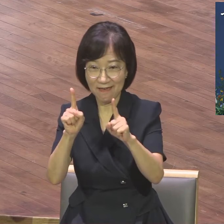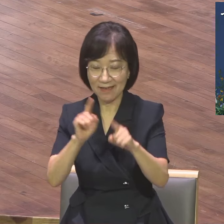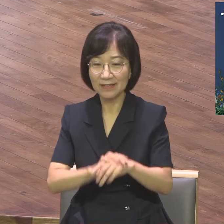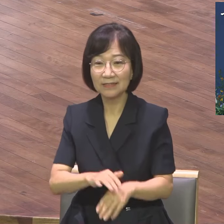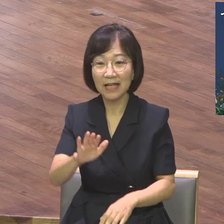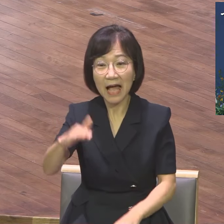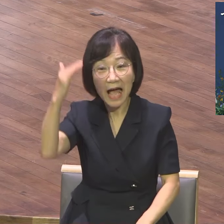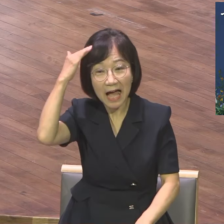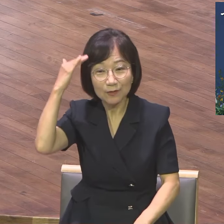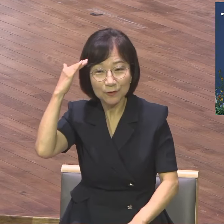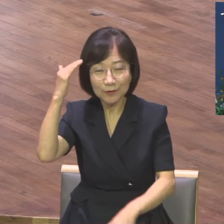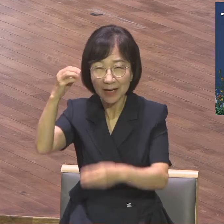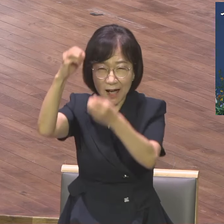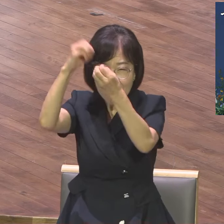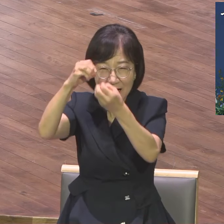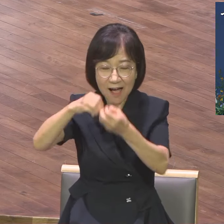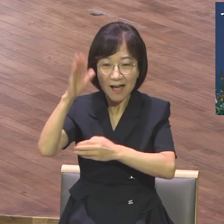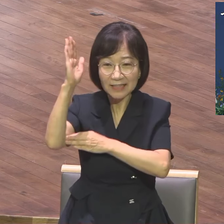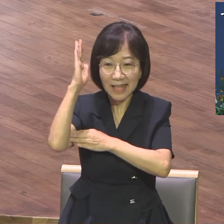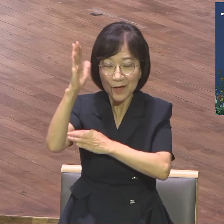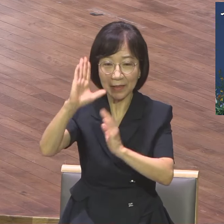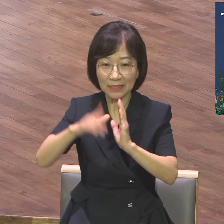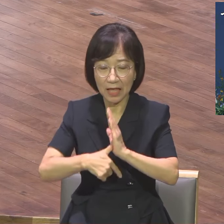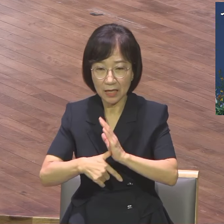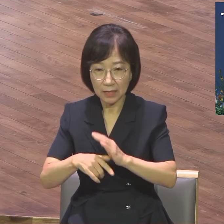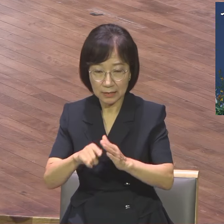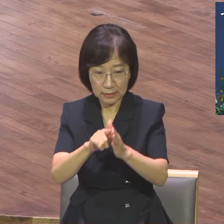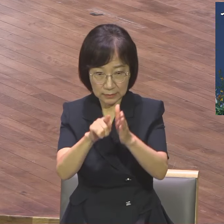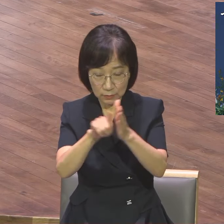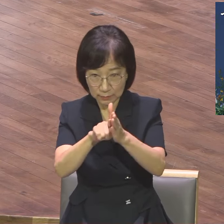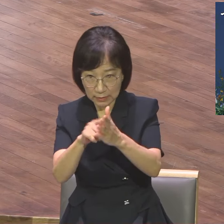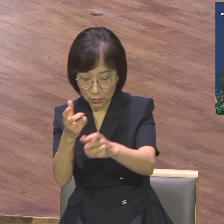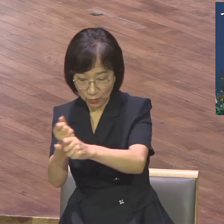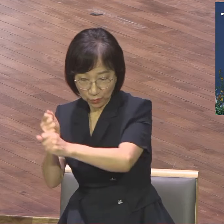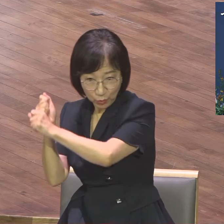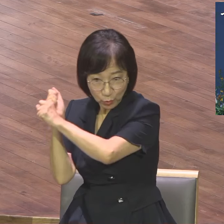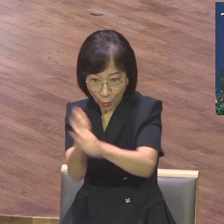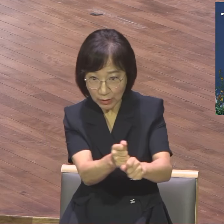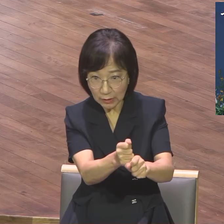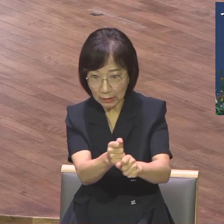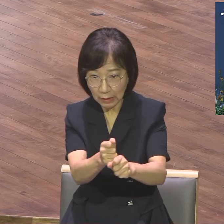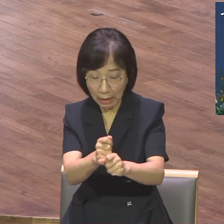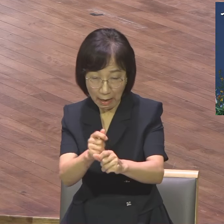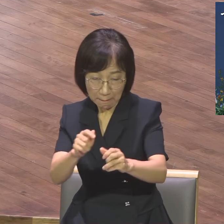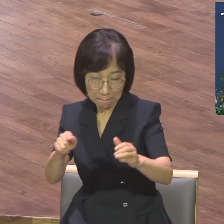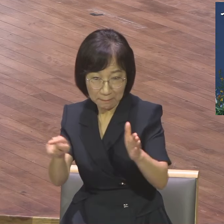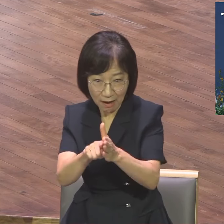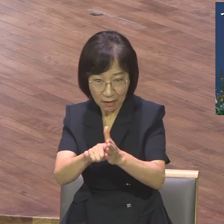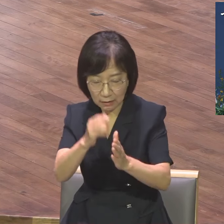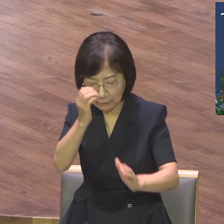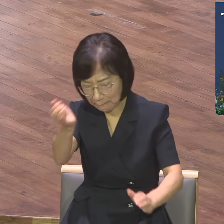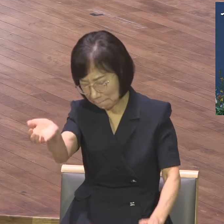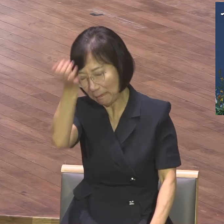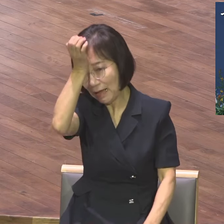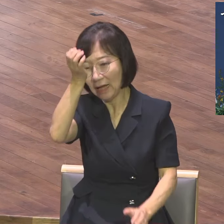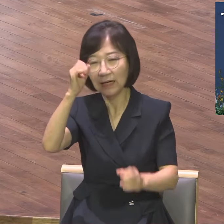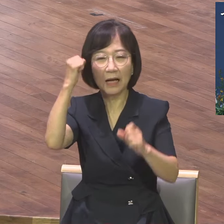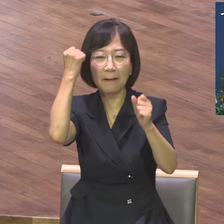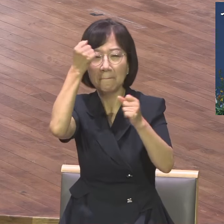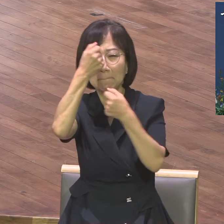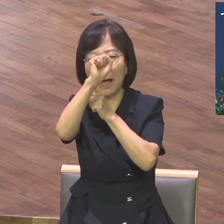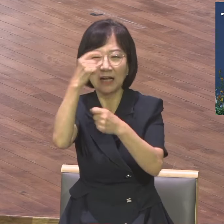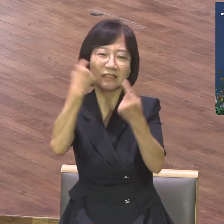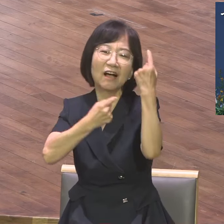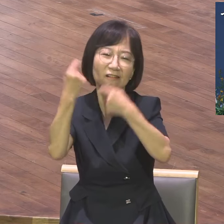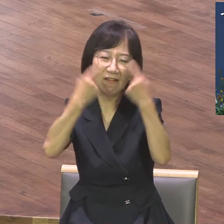발등 찍힌다 이런 말이 있지요. 믿었던 사람에게 배신을 당했을